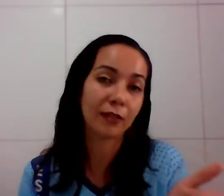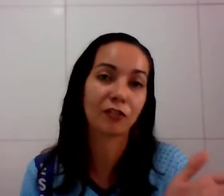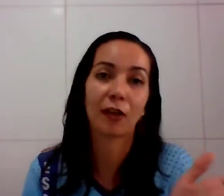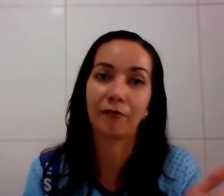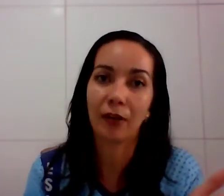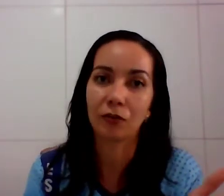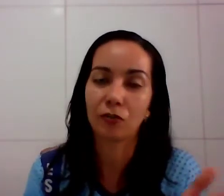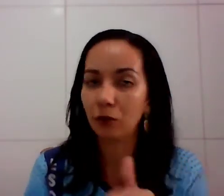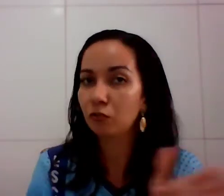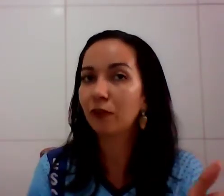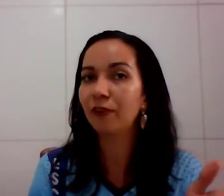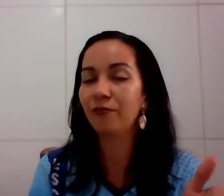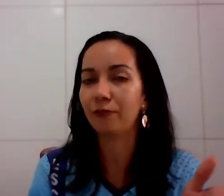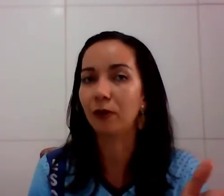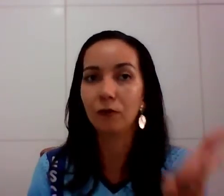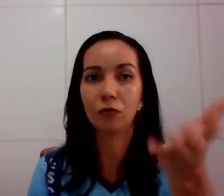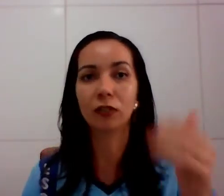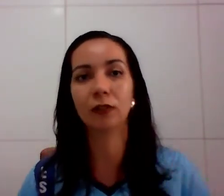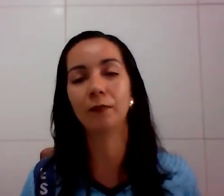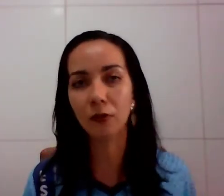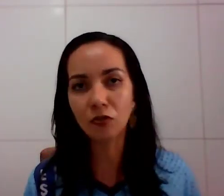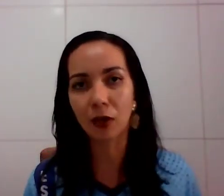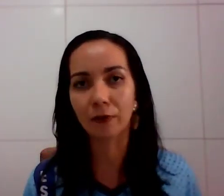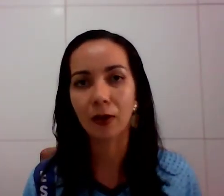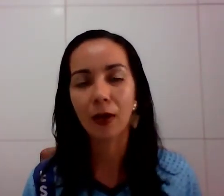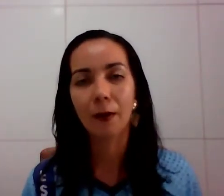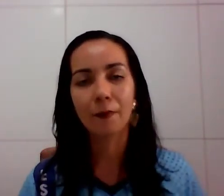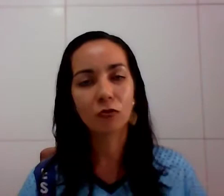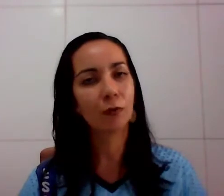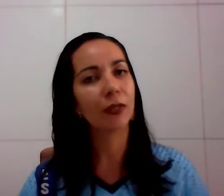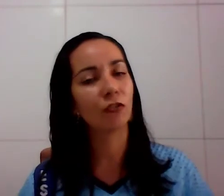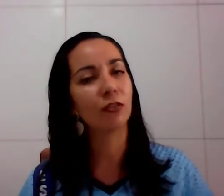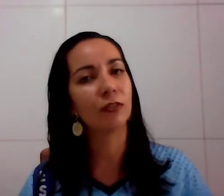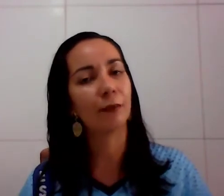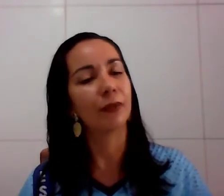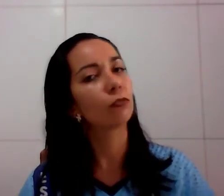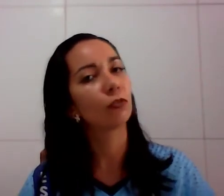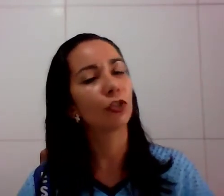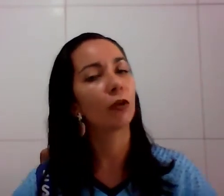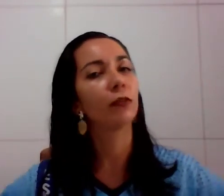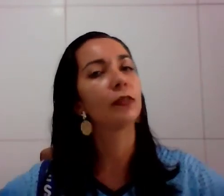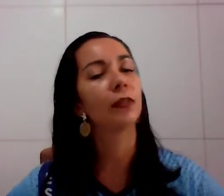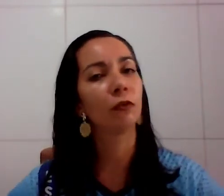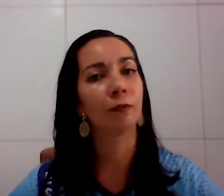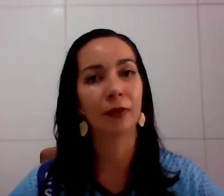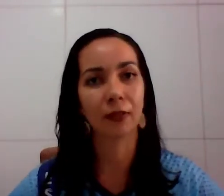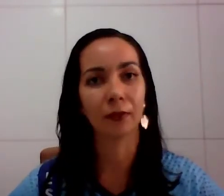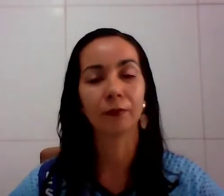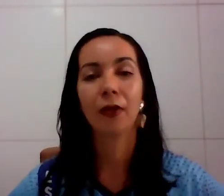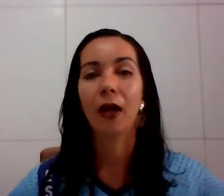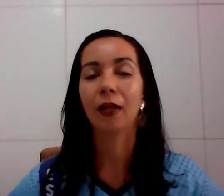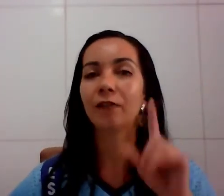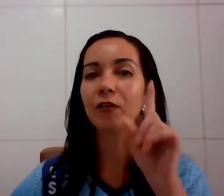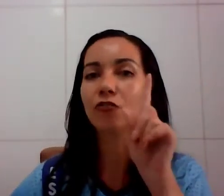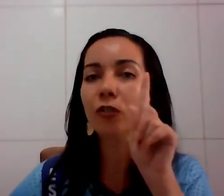nas cavernas. Eu não estava viva. Você também não estava. Mas como é que a gente sabe das coisas que aconteceram no passado? Através de